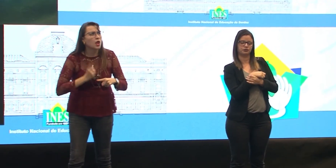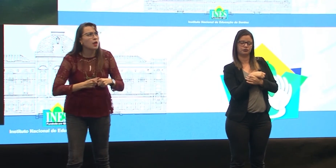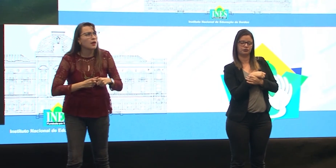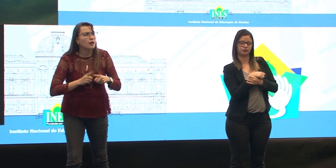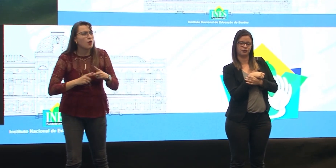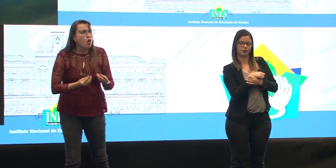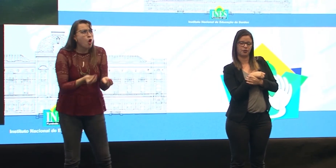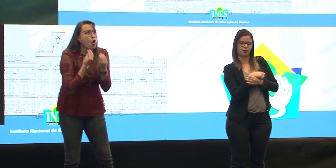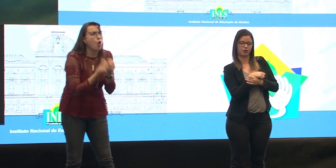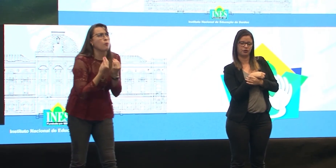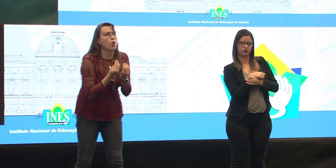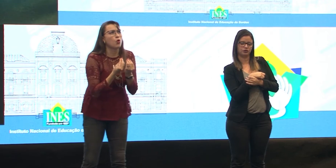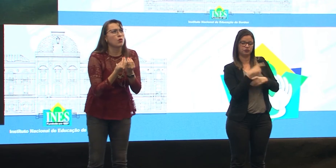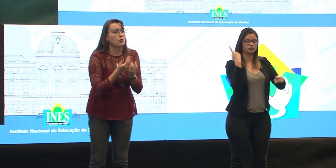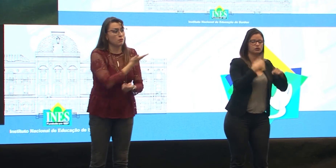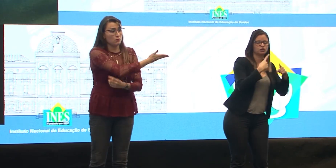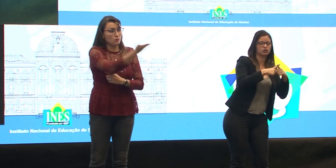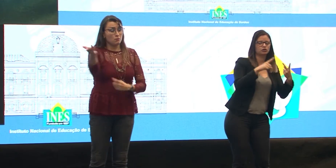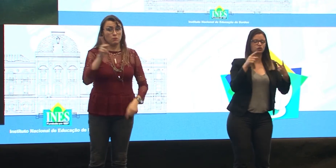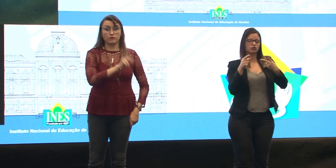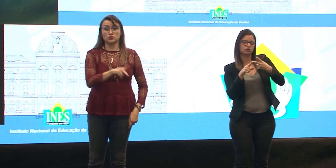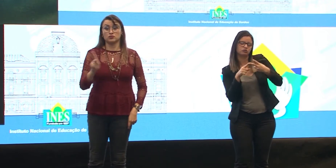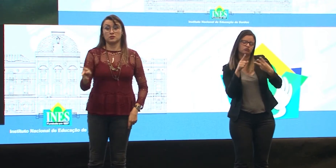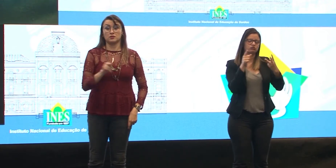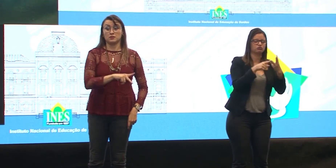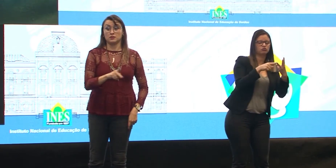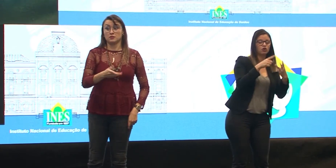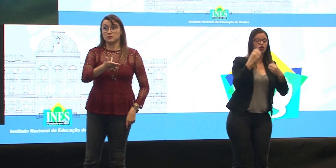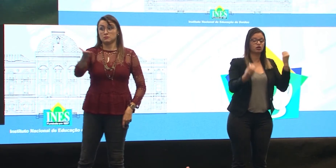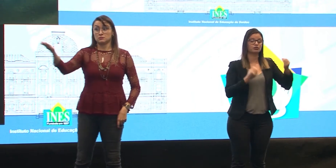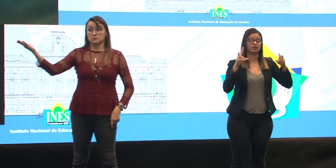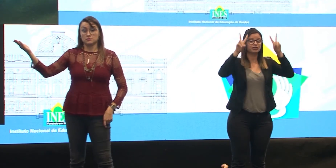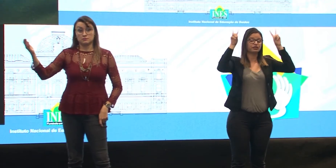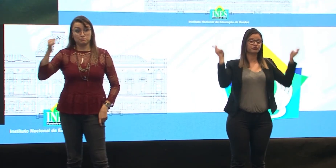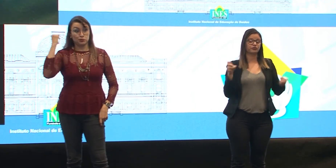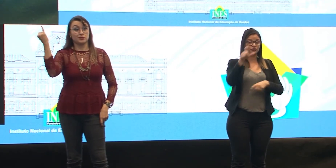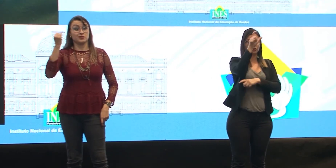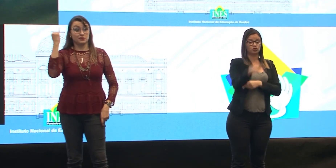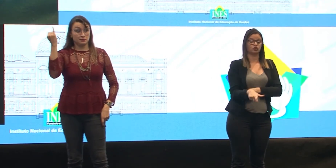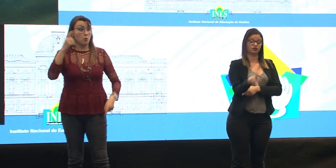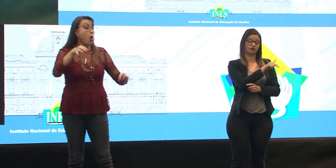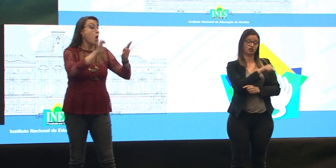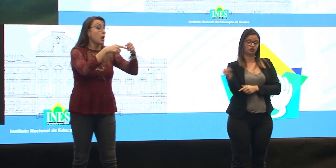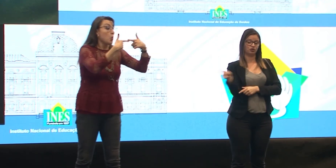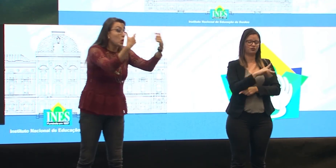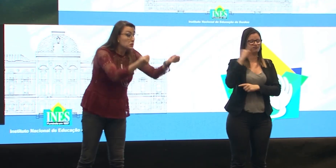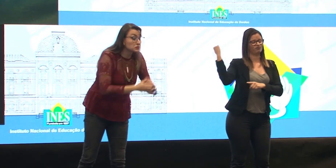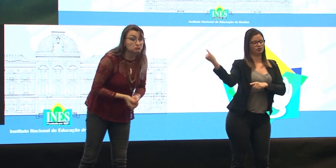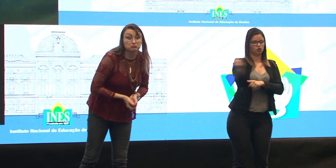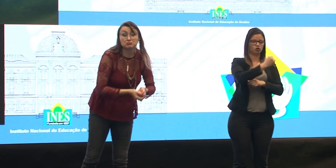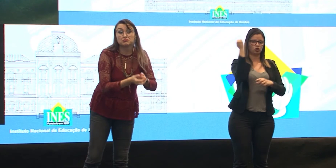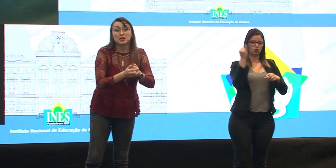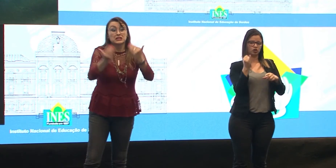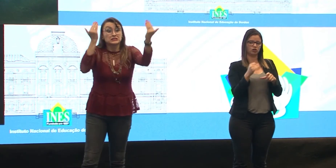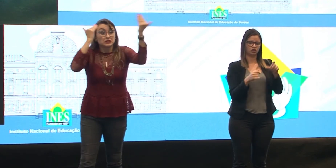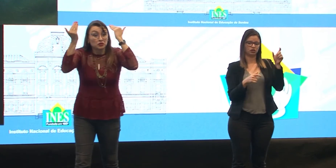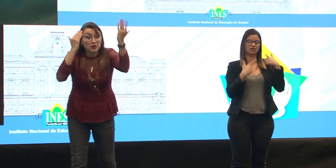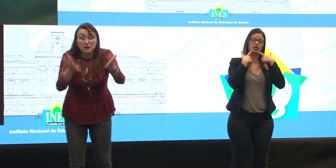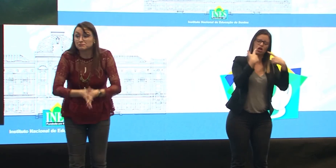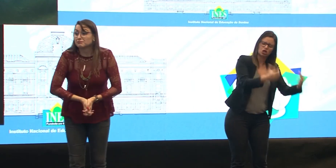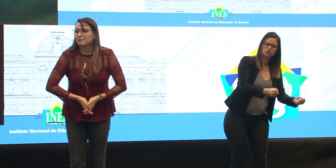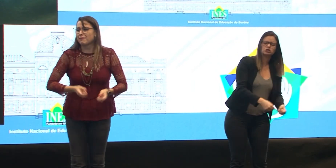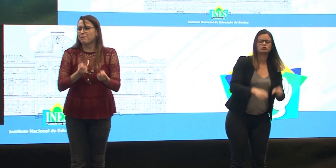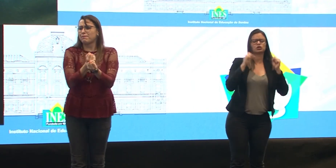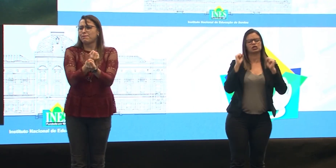tenham refletido com o passar da minha palestra, para que vocês entendam que aqui vocês têm